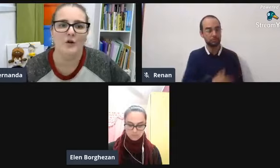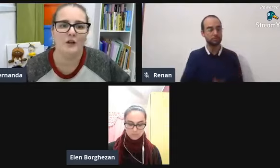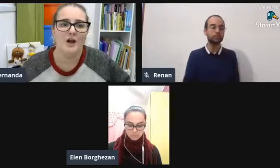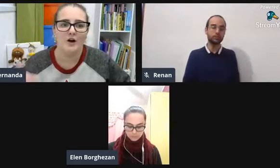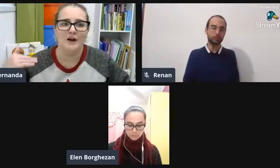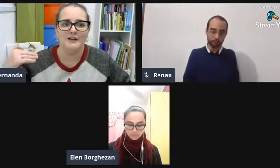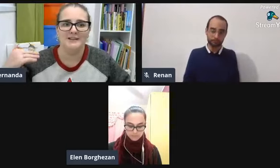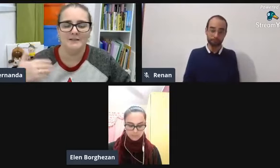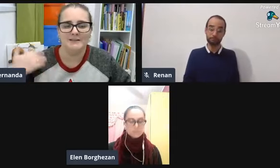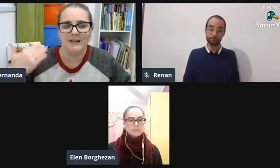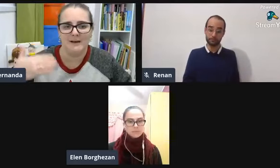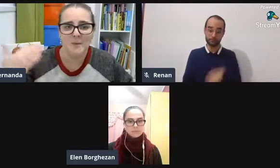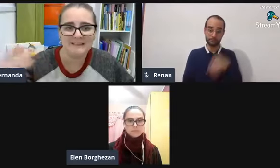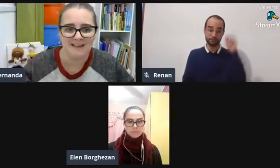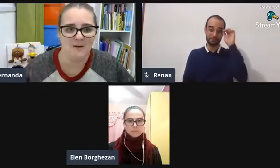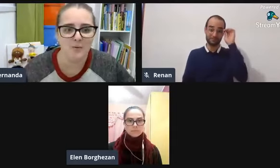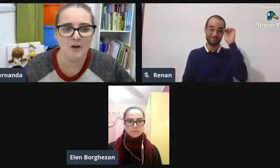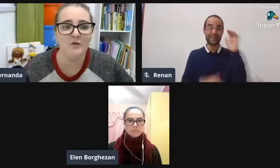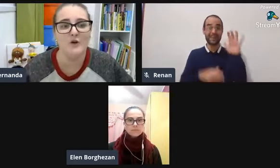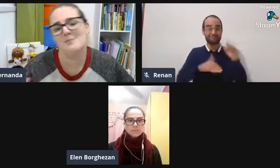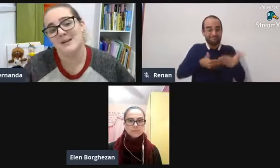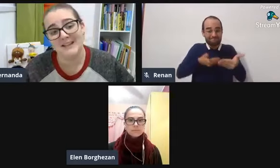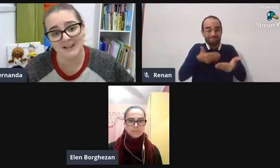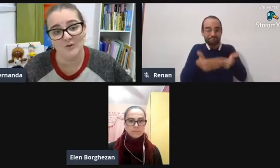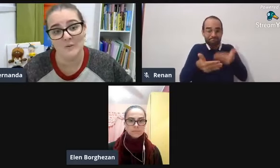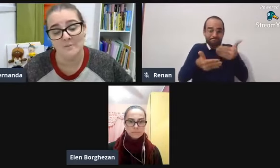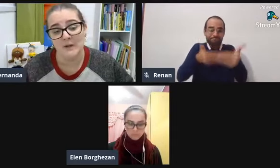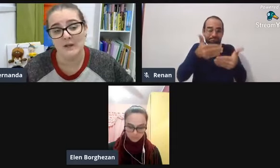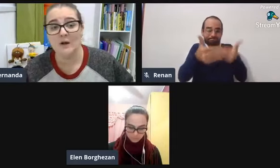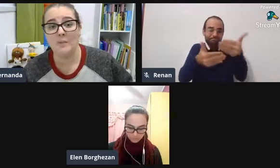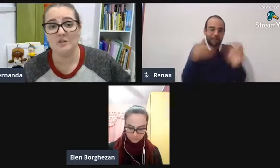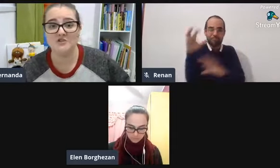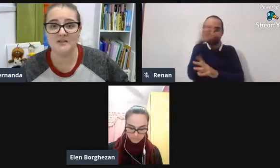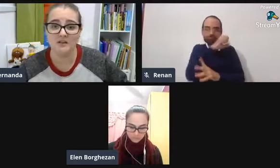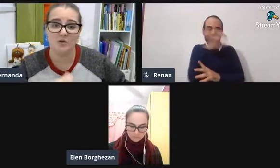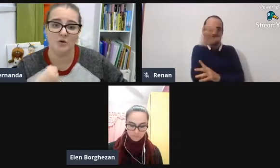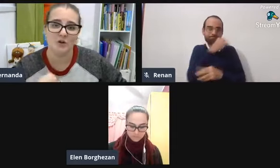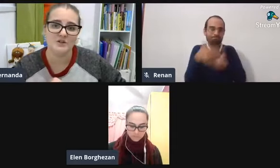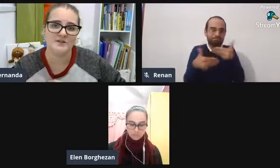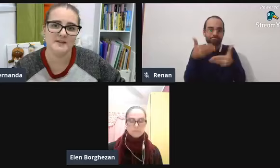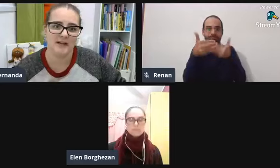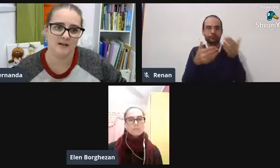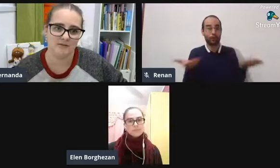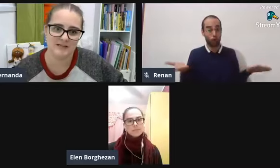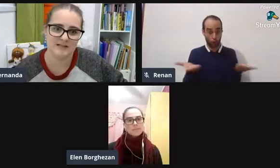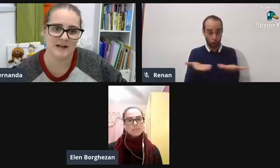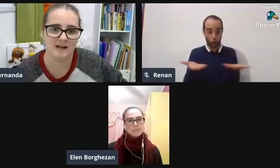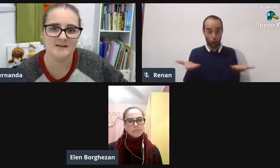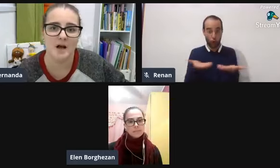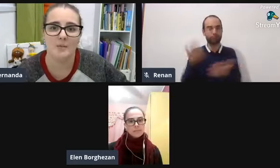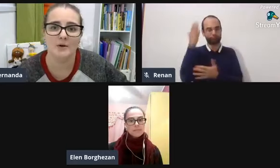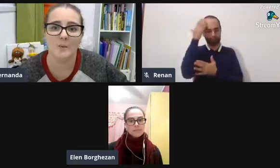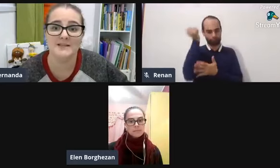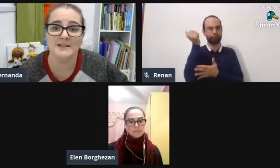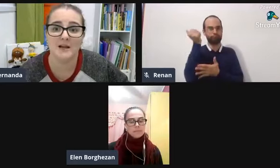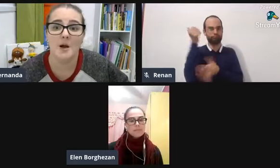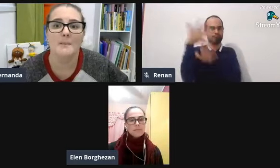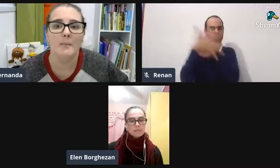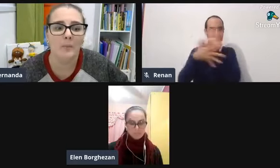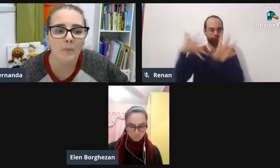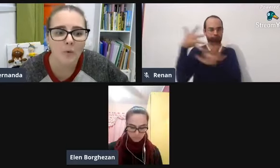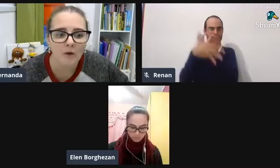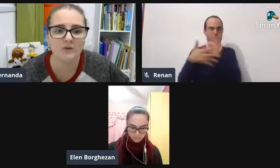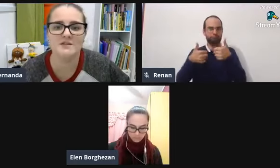né? Foi tempo a tempo que eu fui aprendendo. Então, eu posso dizer que hoje eu sei a língua de sinais porque eu